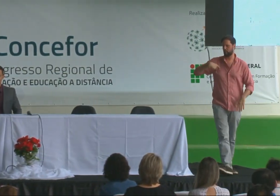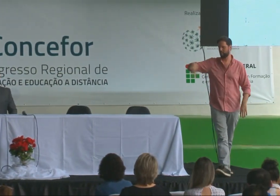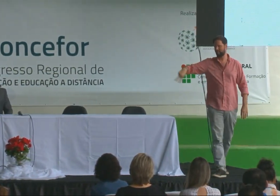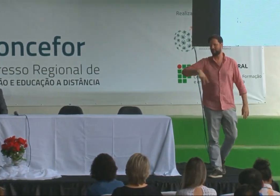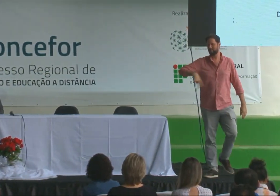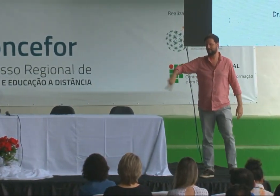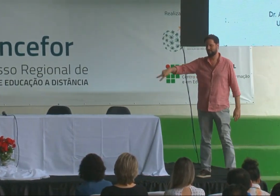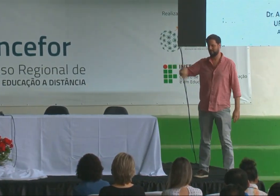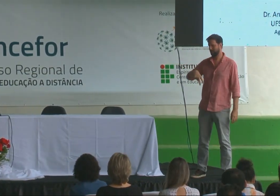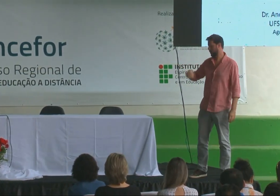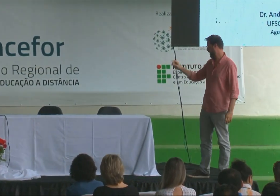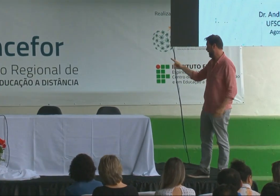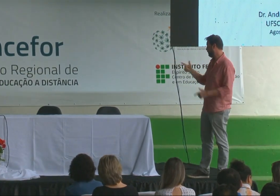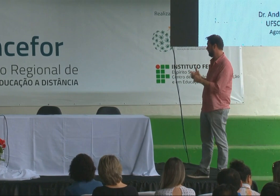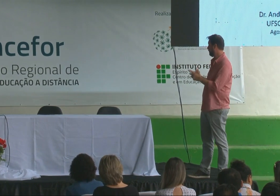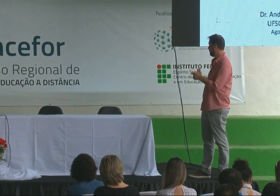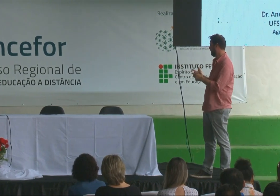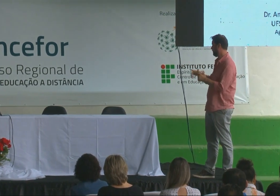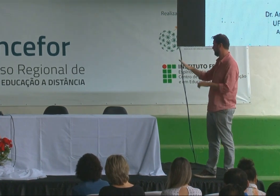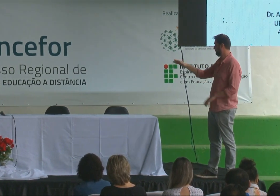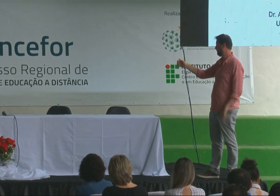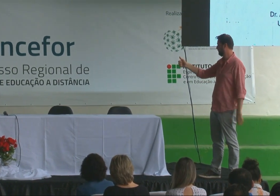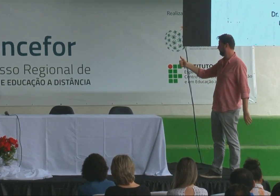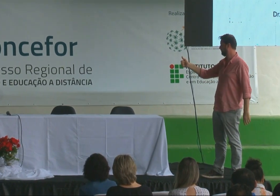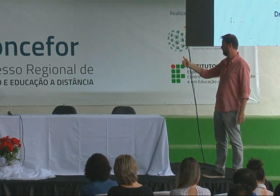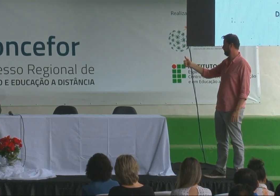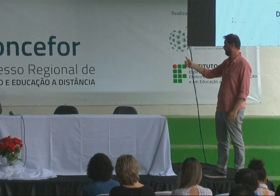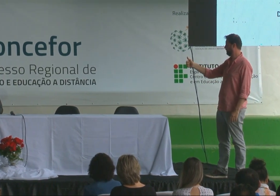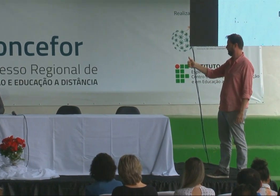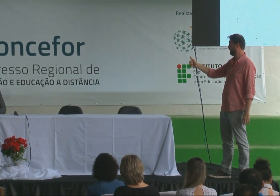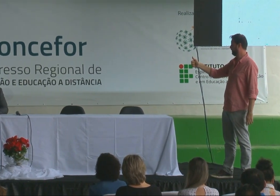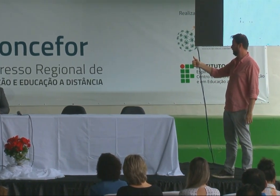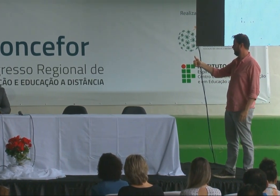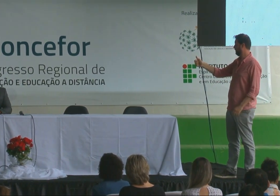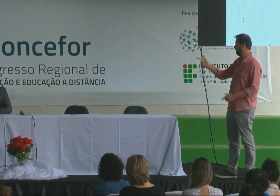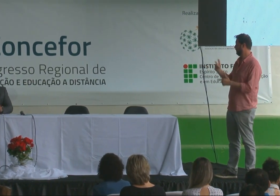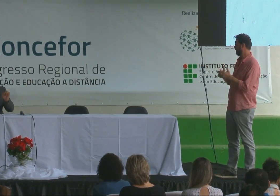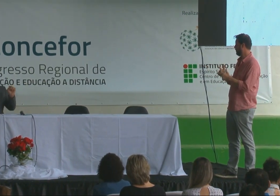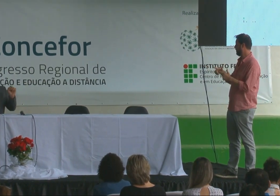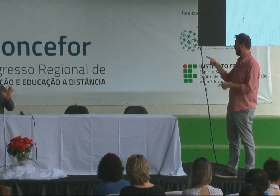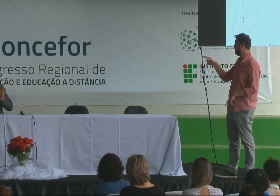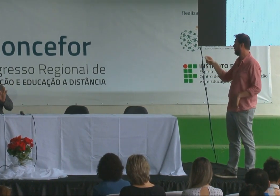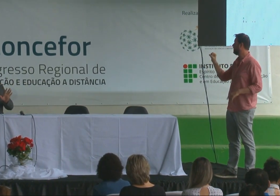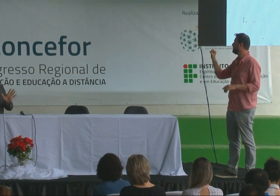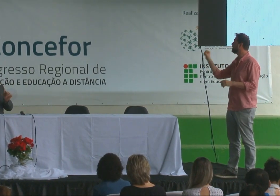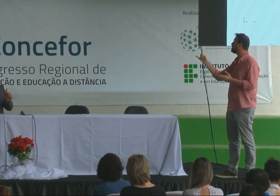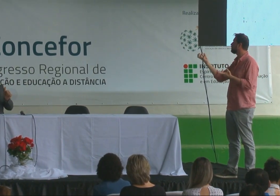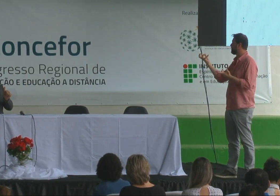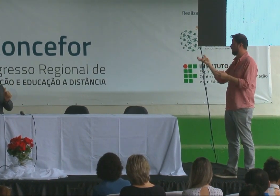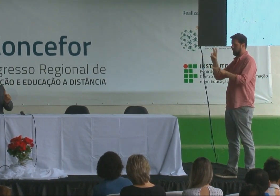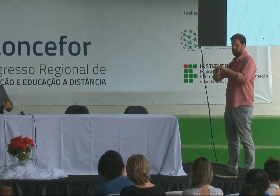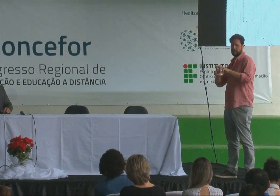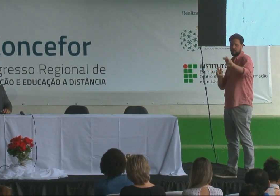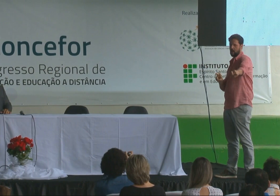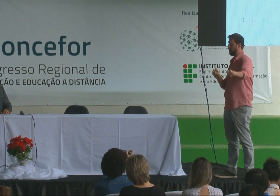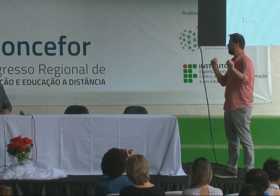Então, eu vou iniciar a palestra e eu vou usar esse espaço aqui no retorno não, né, Felipe? Posso ficar à vontade aqui? Tudo bem que se você quiser